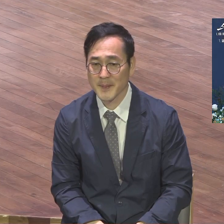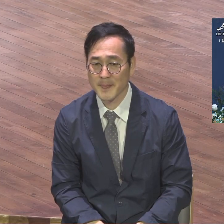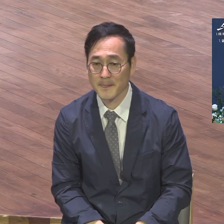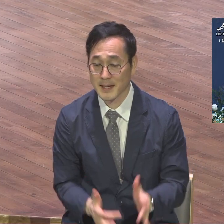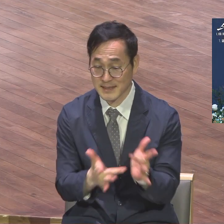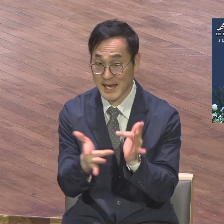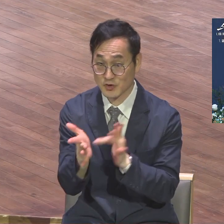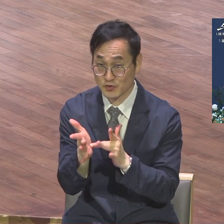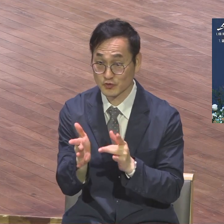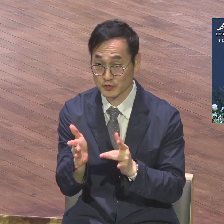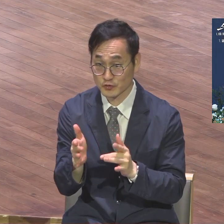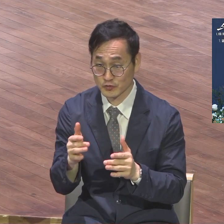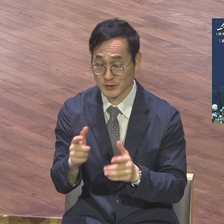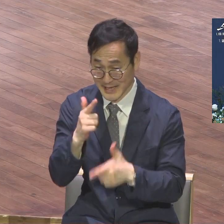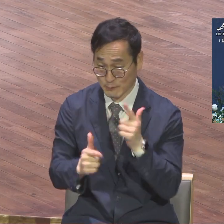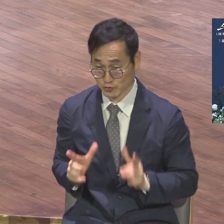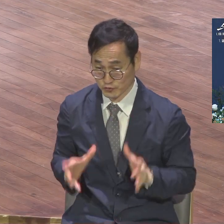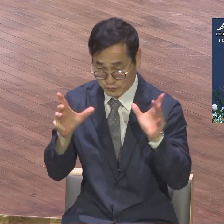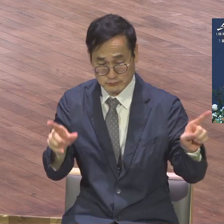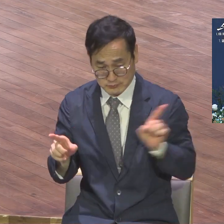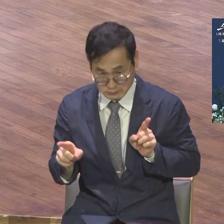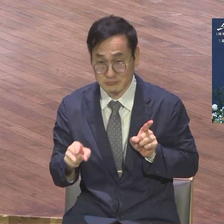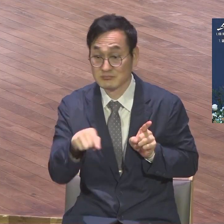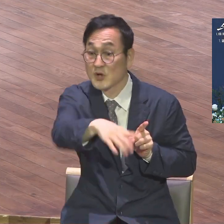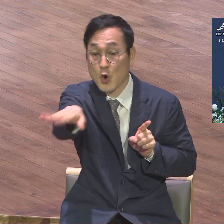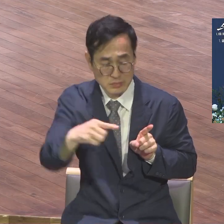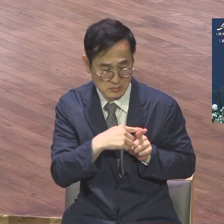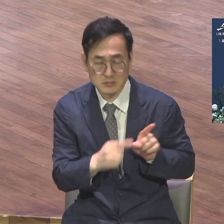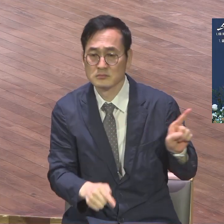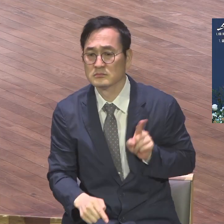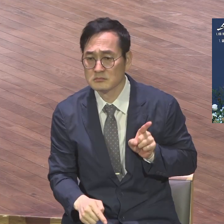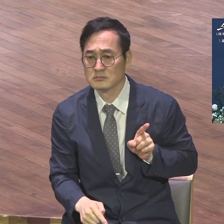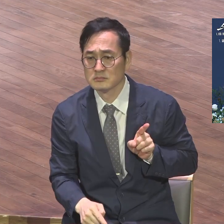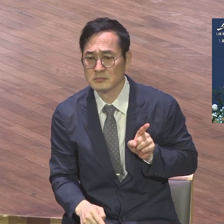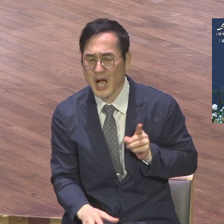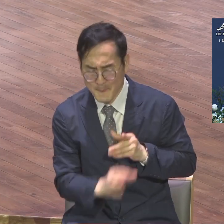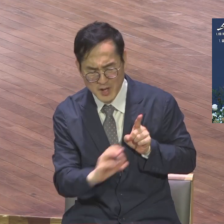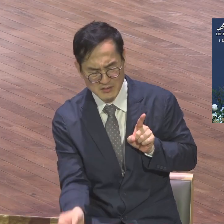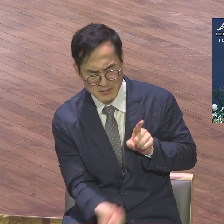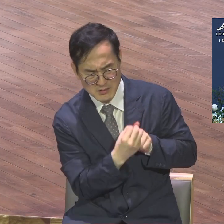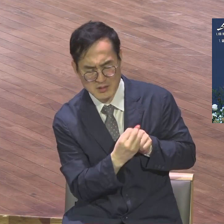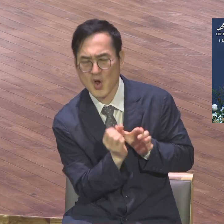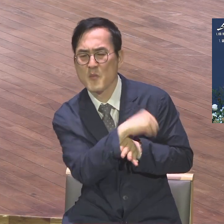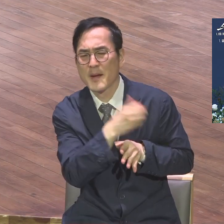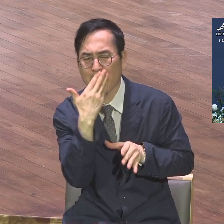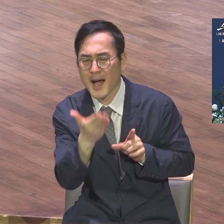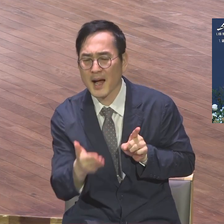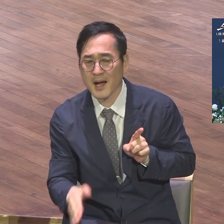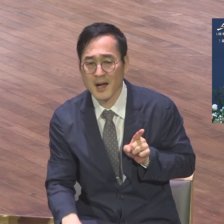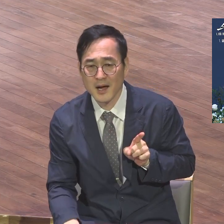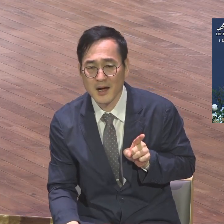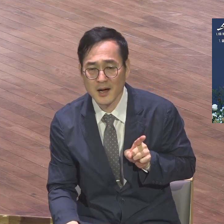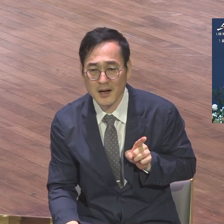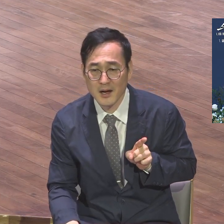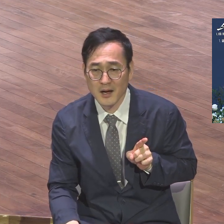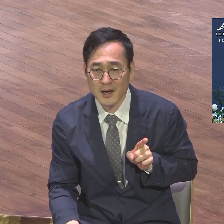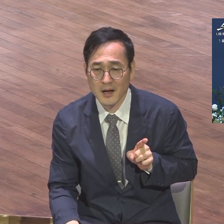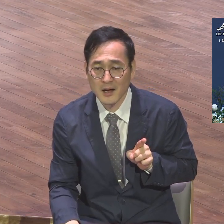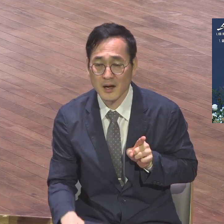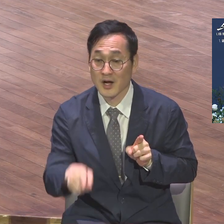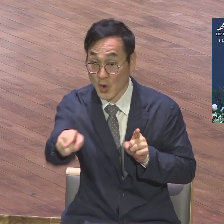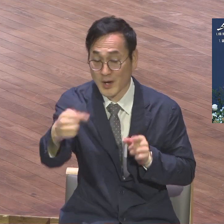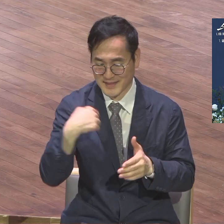예수 그리스도 안에 있는 생명의 열매를 사실적으로 누릴 때 열매를